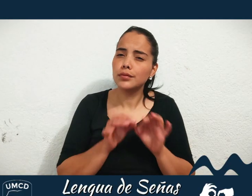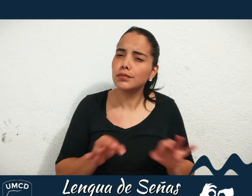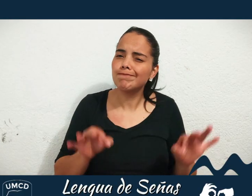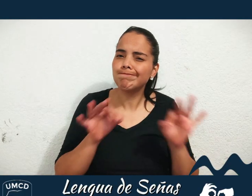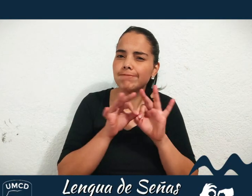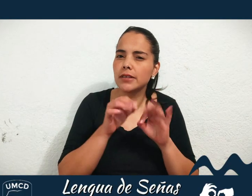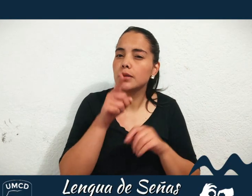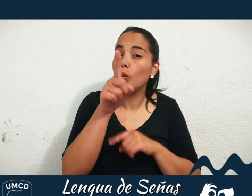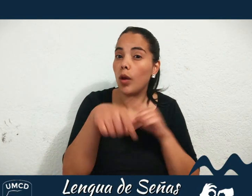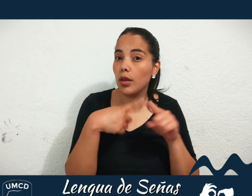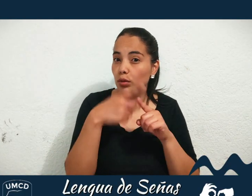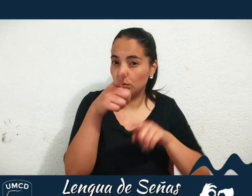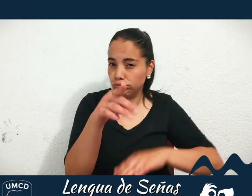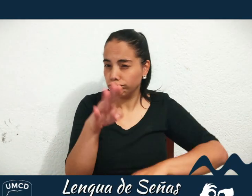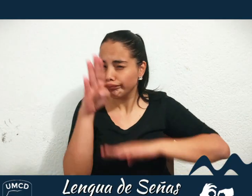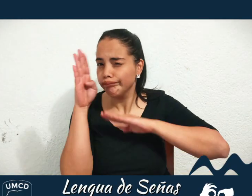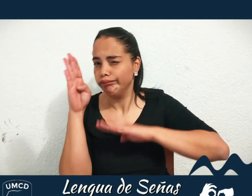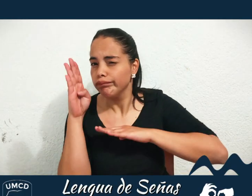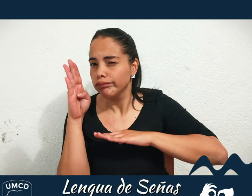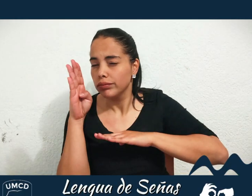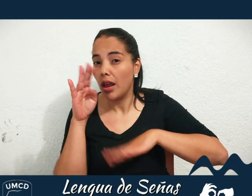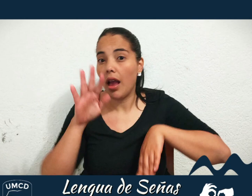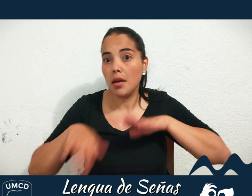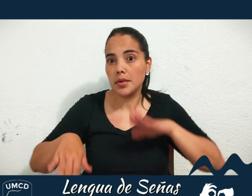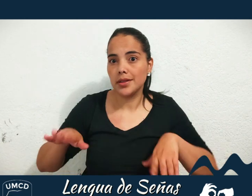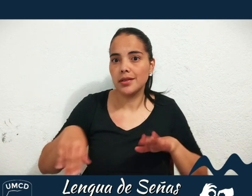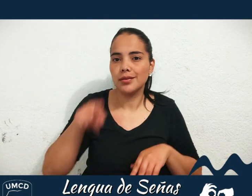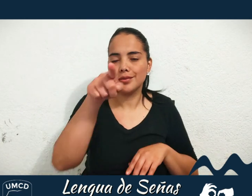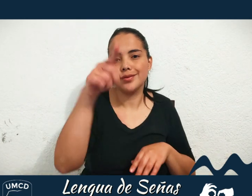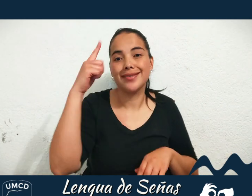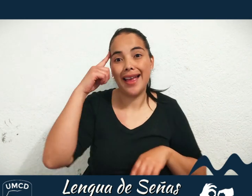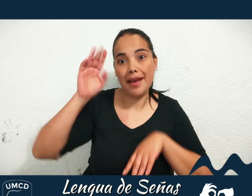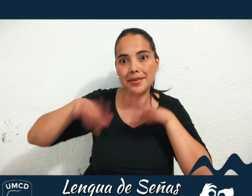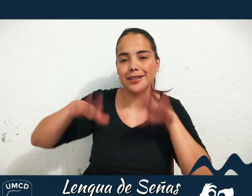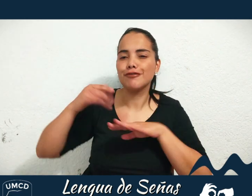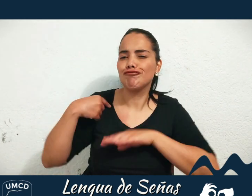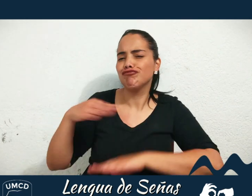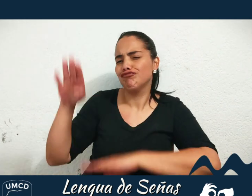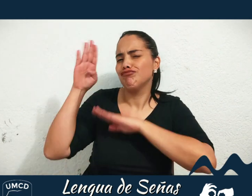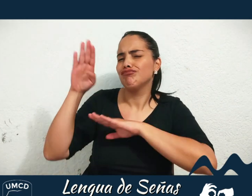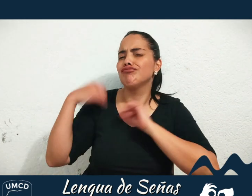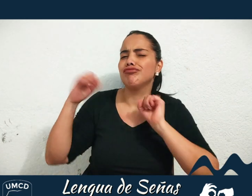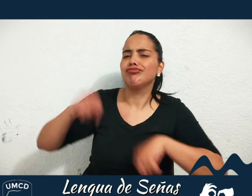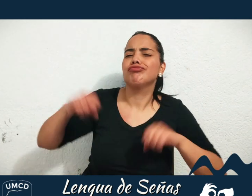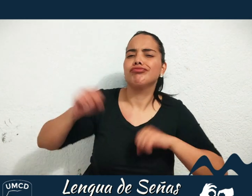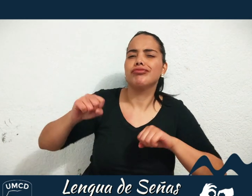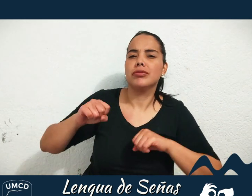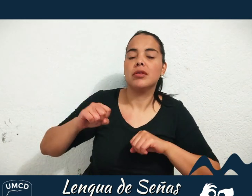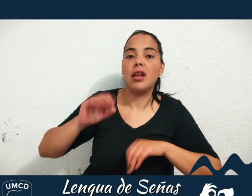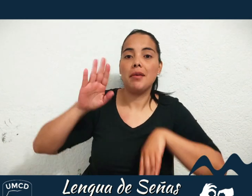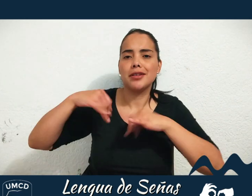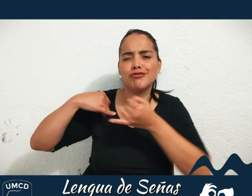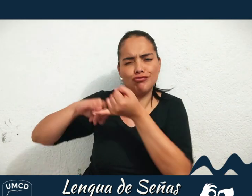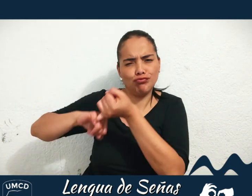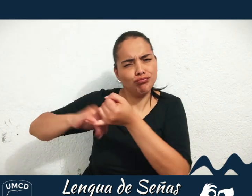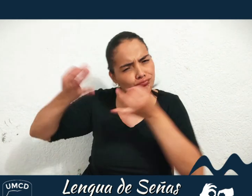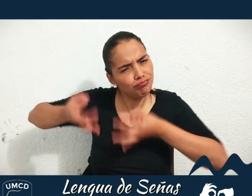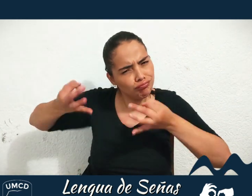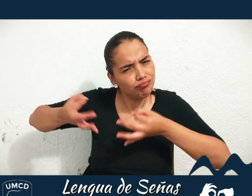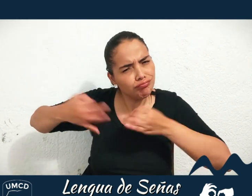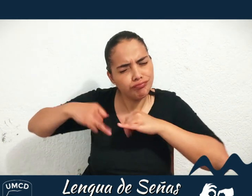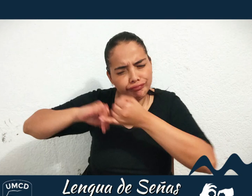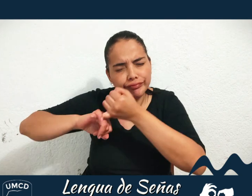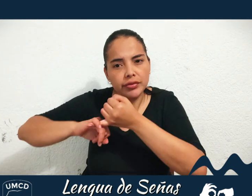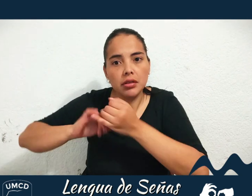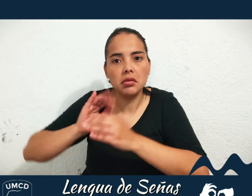El valor de los compromisos. Actualmente vivimos en un mundo en el que los compromisos cada vez son menos serios.